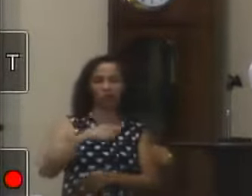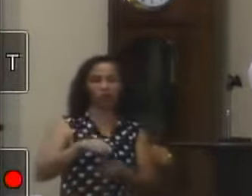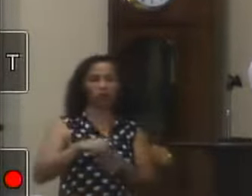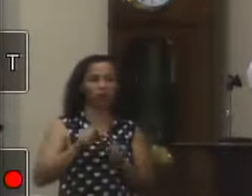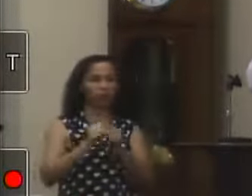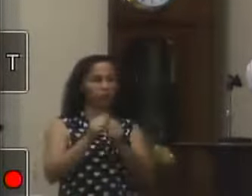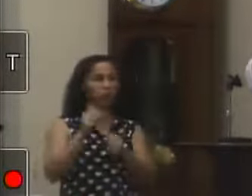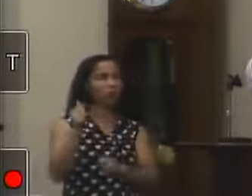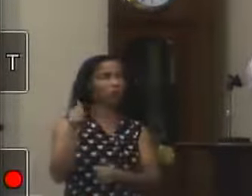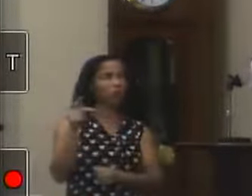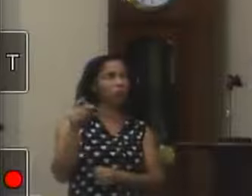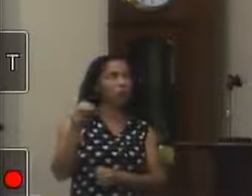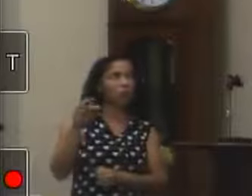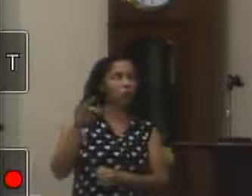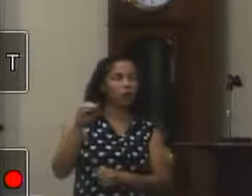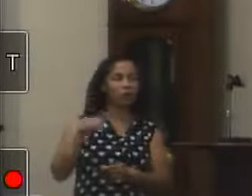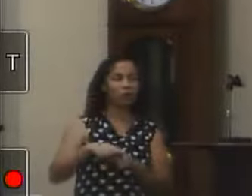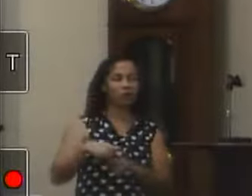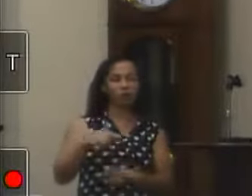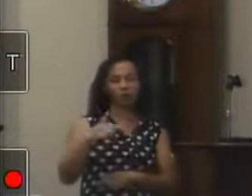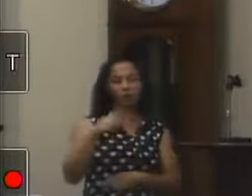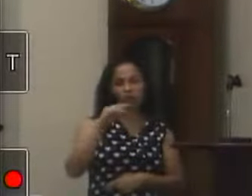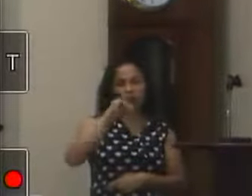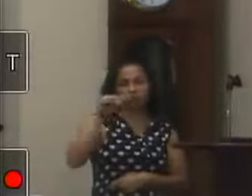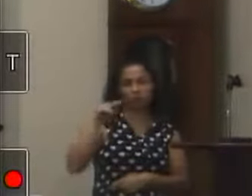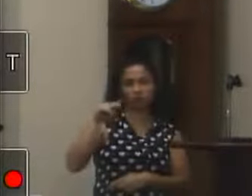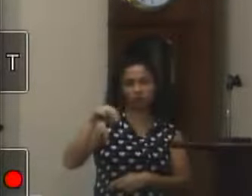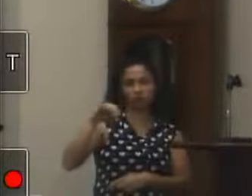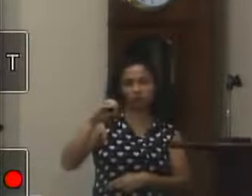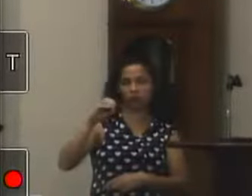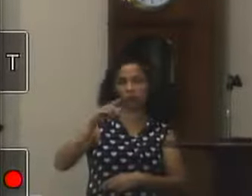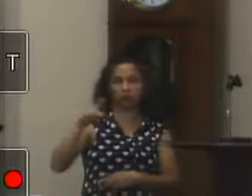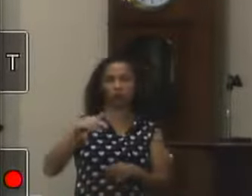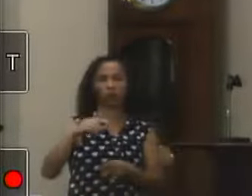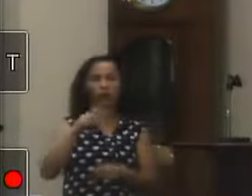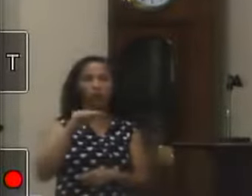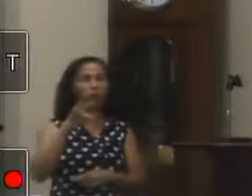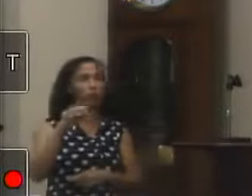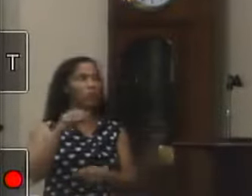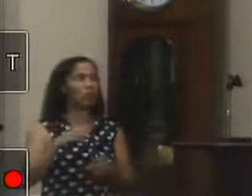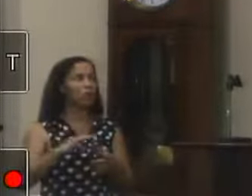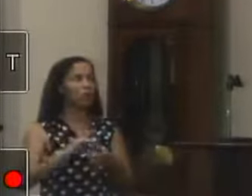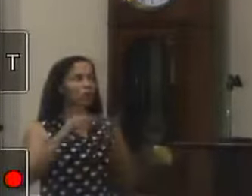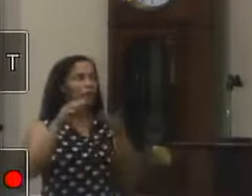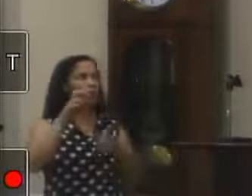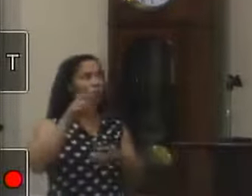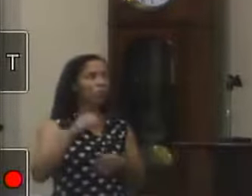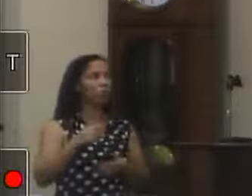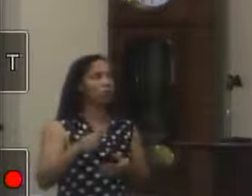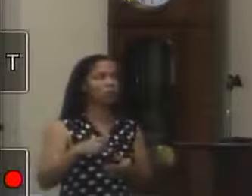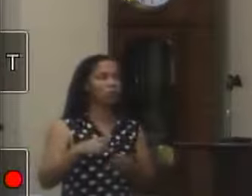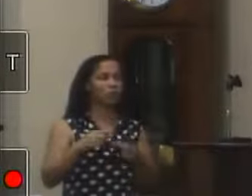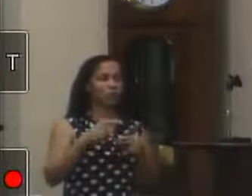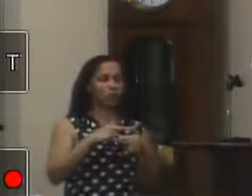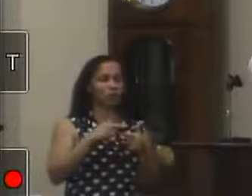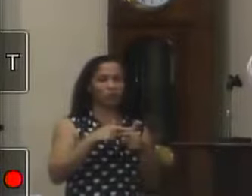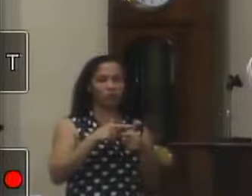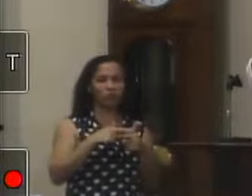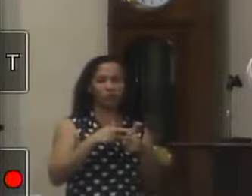consegui, junto com o Igor Viana, que é vice-presidente da Fundação Leão 13, 50 isenções para a segunda via